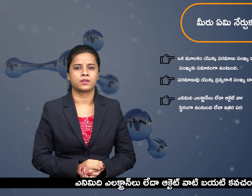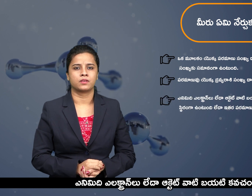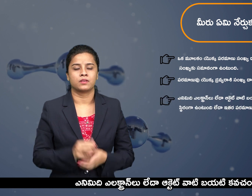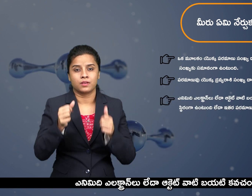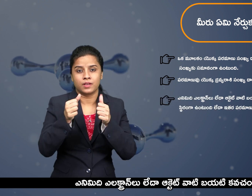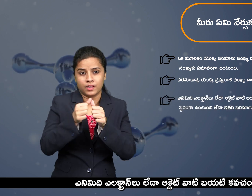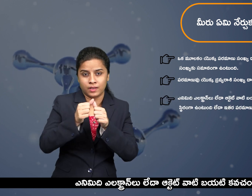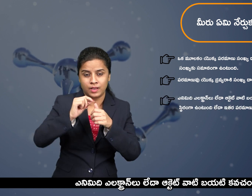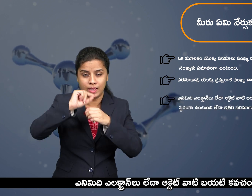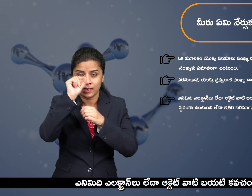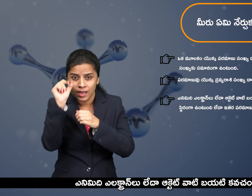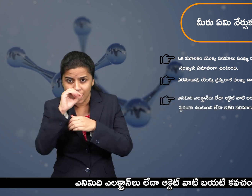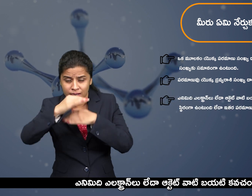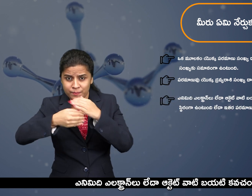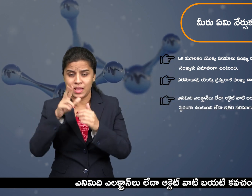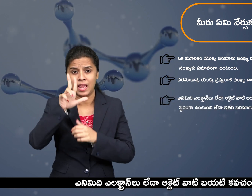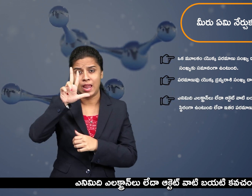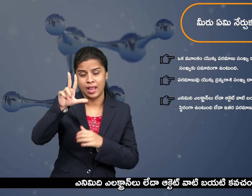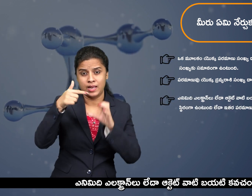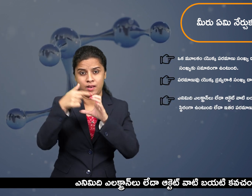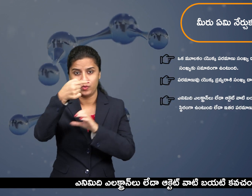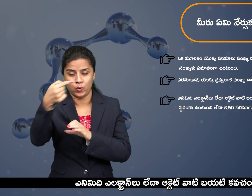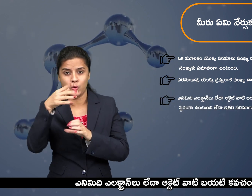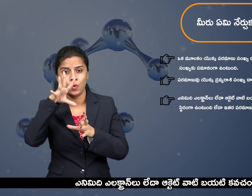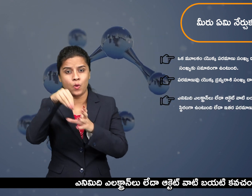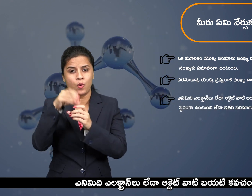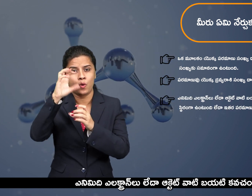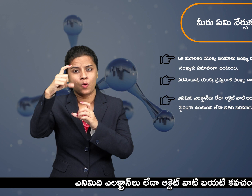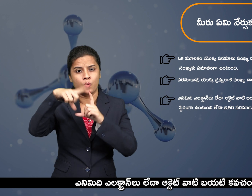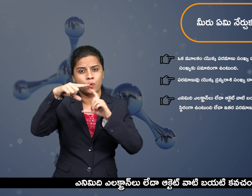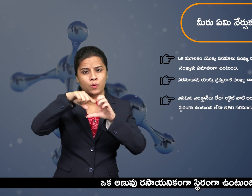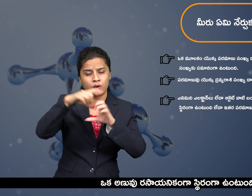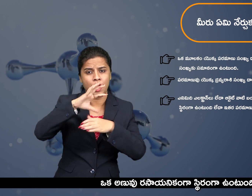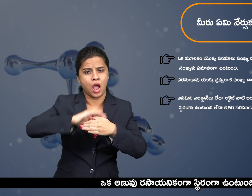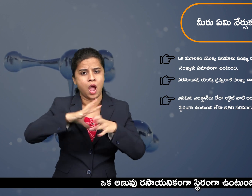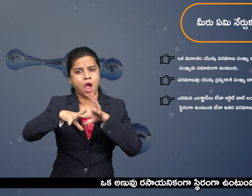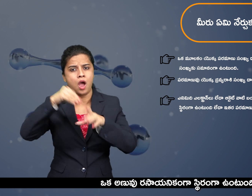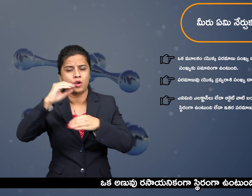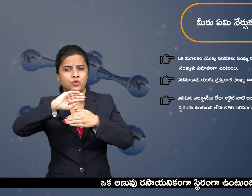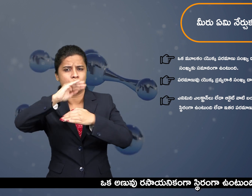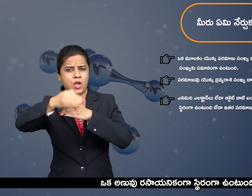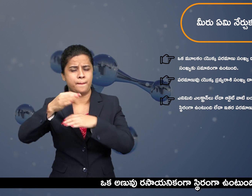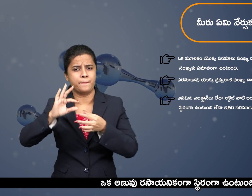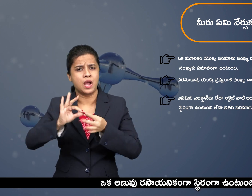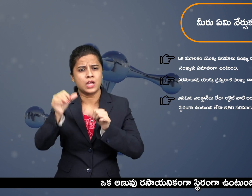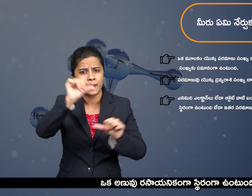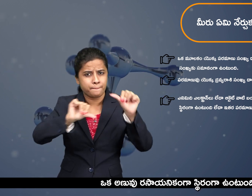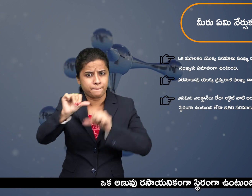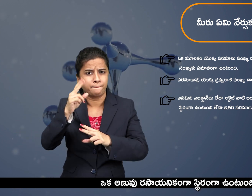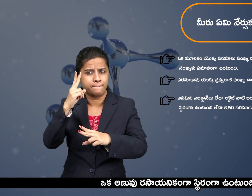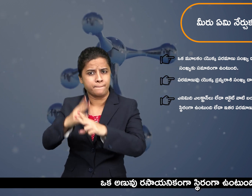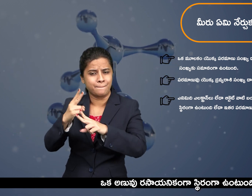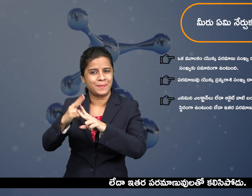8 ఎలక్ట్రాన్లు లేదా ఆక్టెట్ వాటి బయటి కవచంలో ఉన్న ఒక అణువు రసాయనికంగా